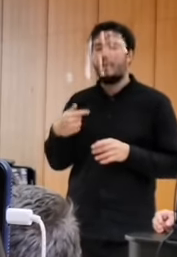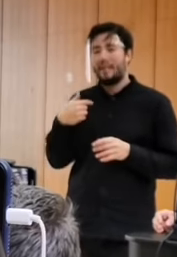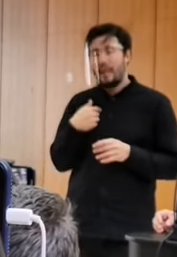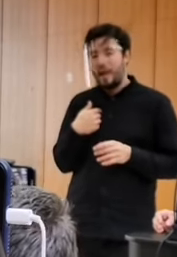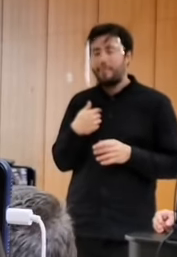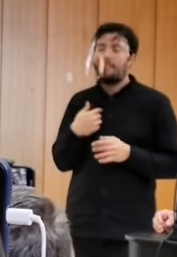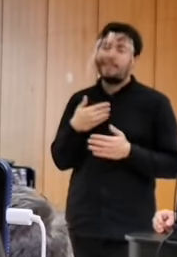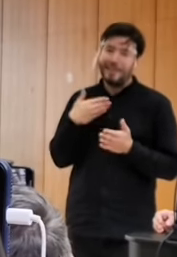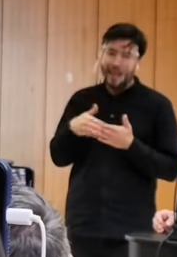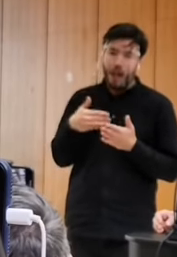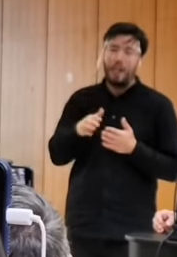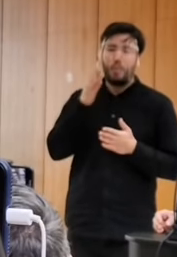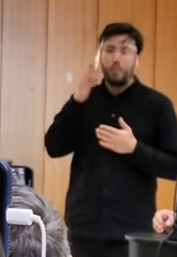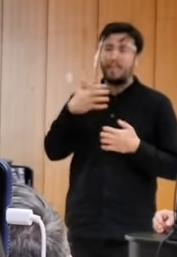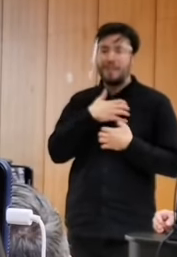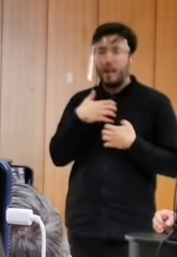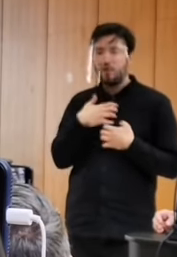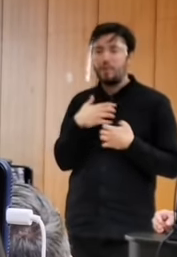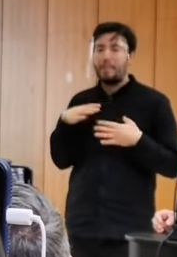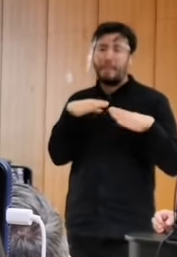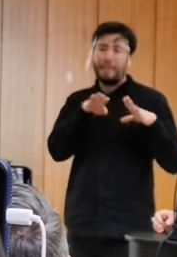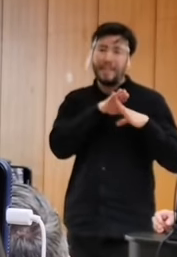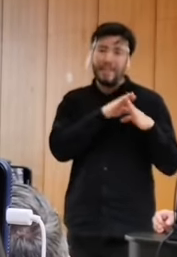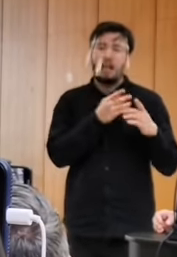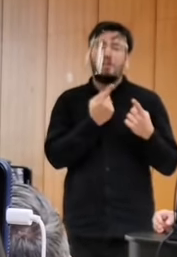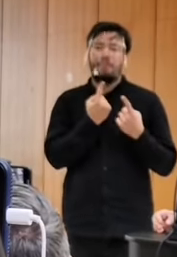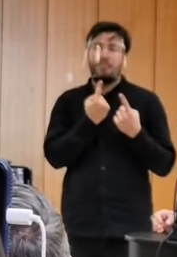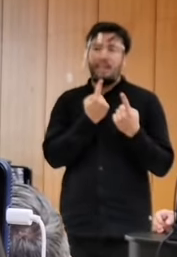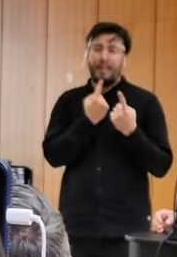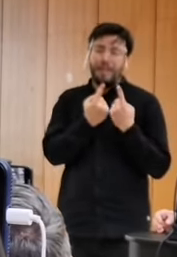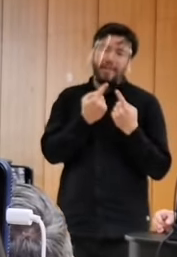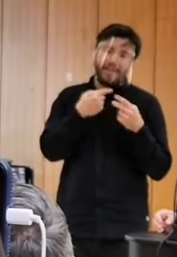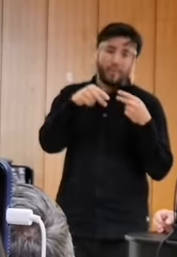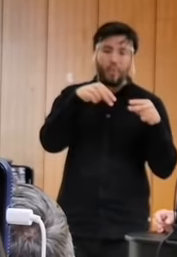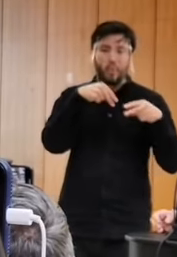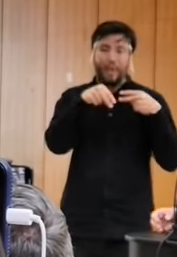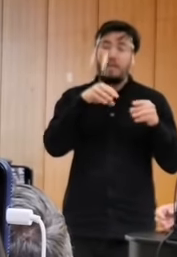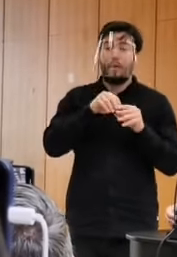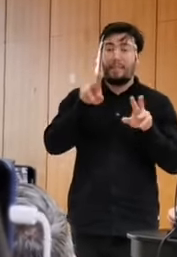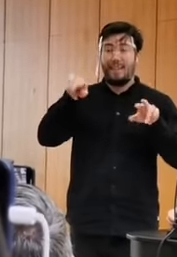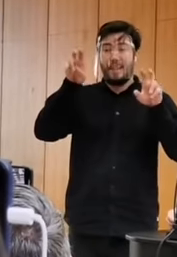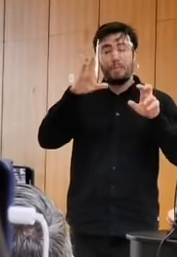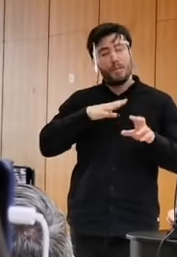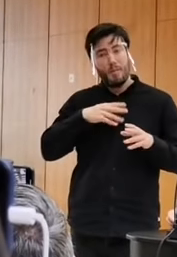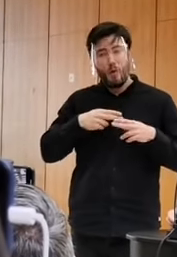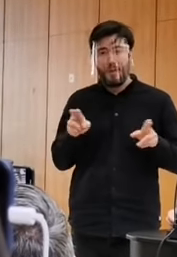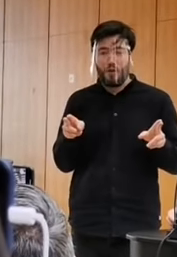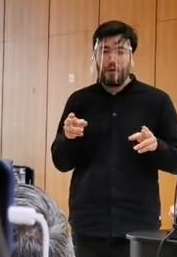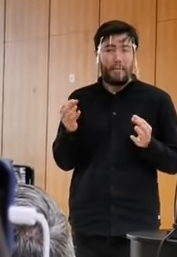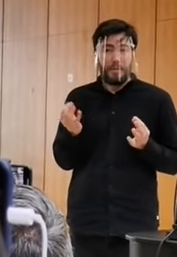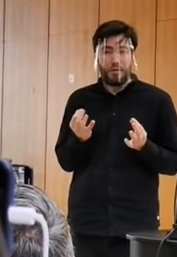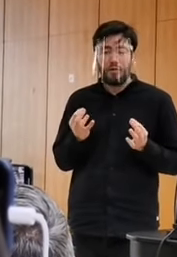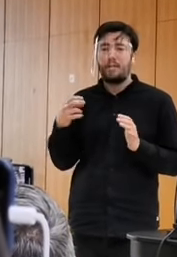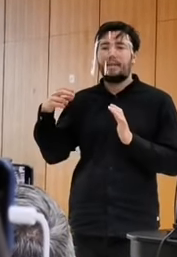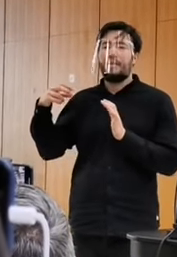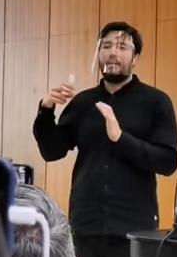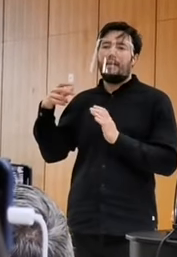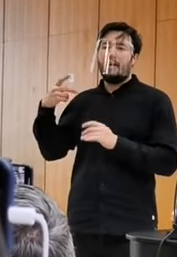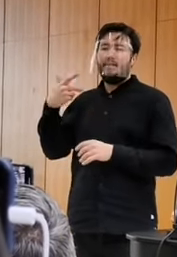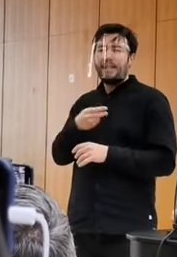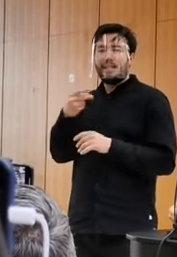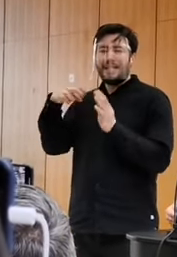tomu budem stále snažiť s ním diskutovať, aby sme túto tému naďalej otvorili, keďže vieme, že aj AstraZeneca, aspoň podľa